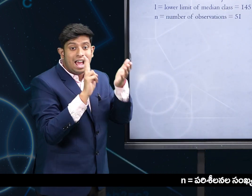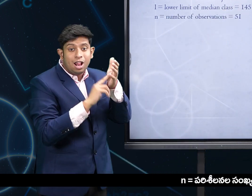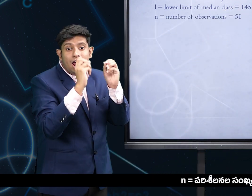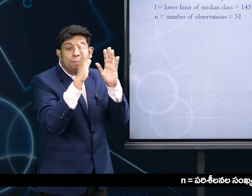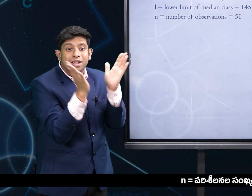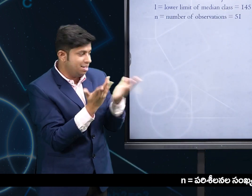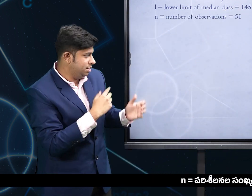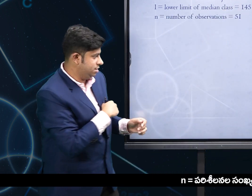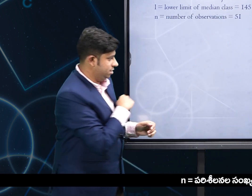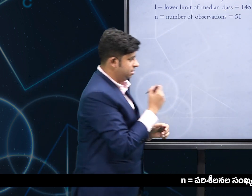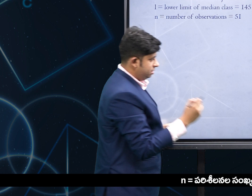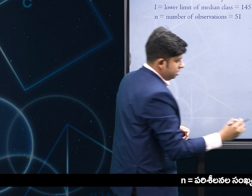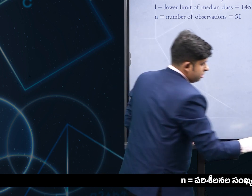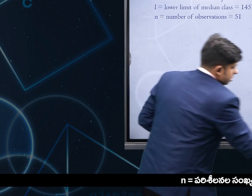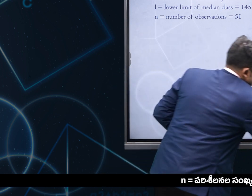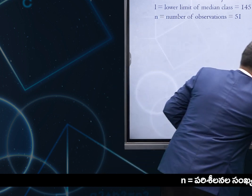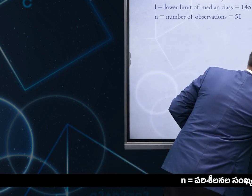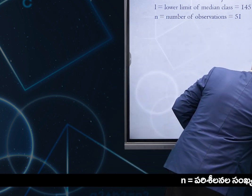n = పరిశీలనల సంఖ్య